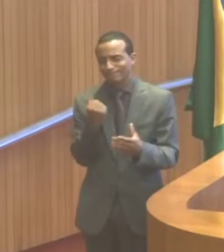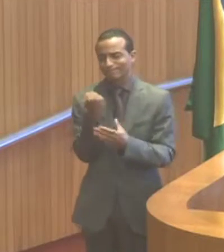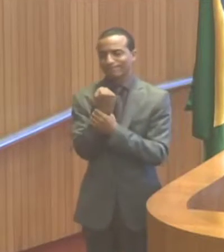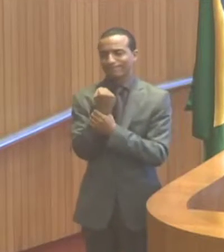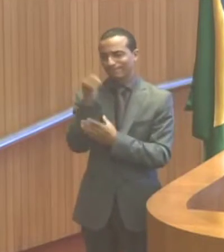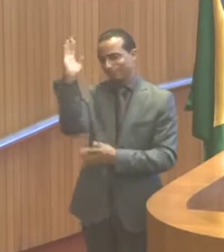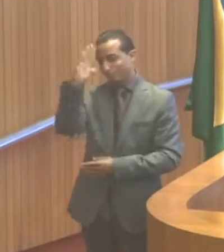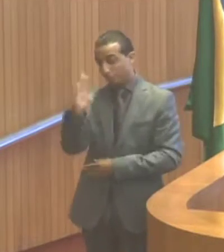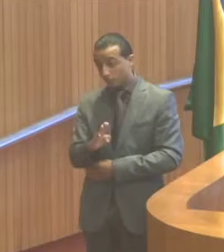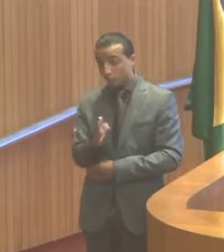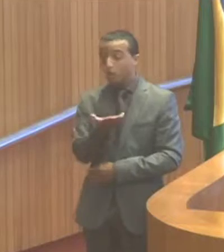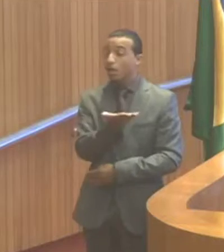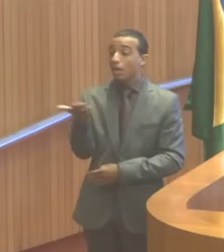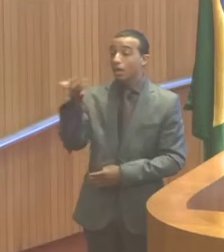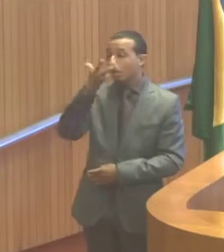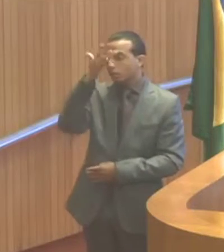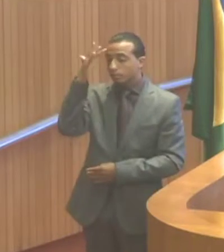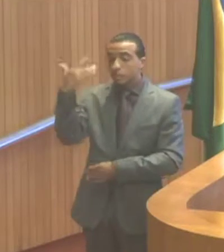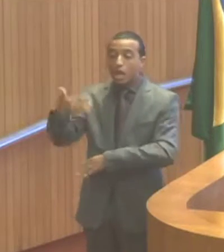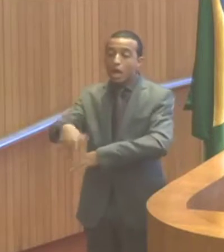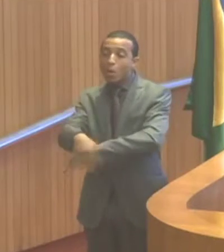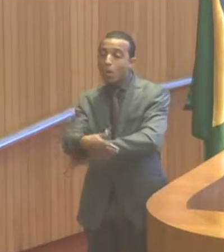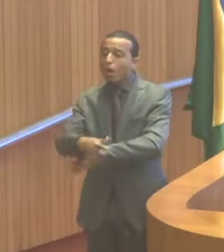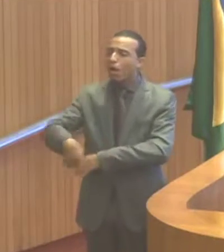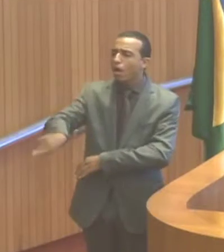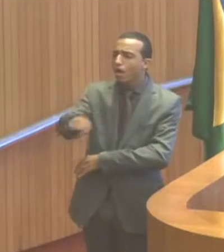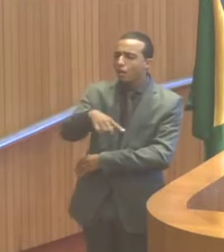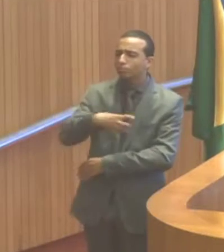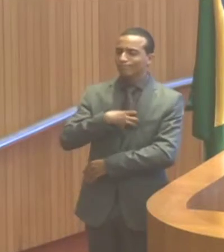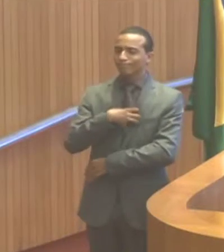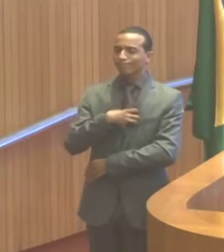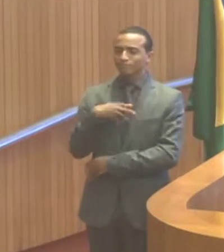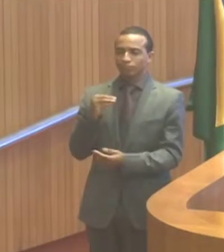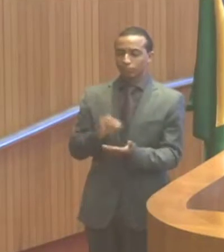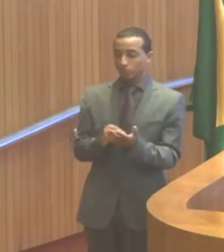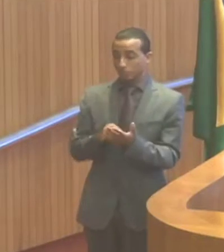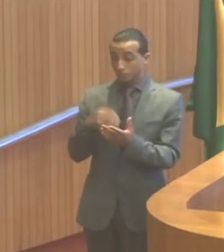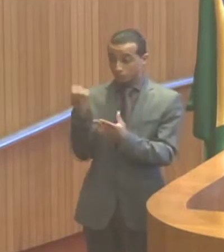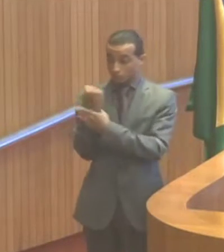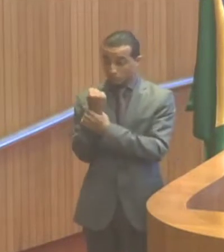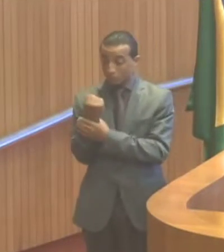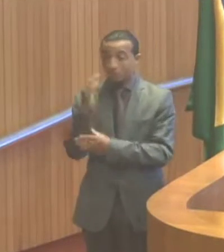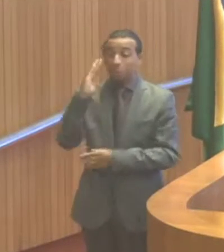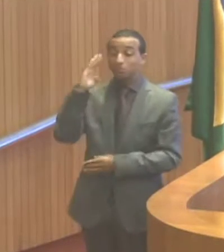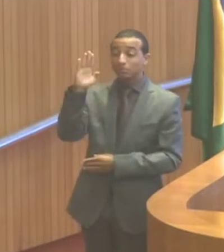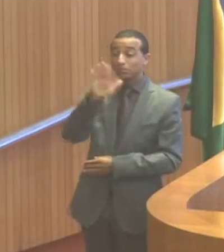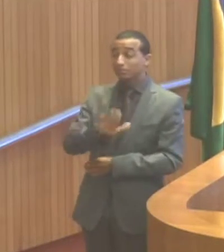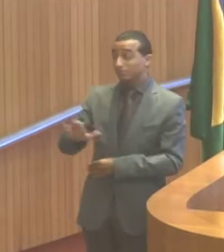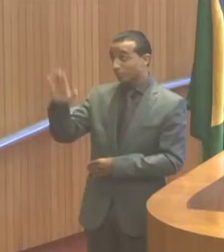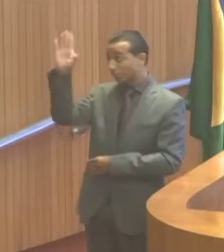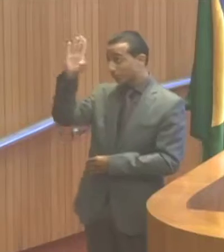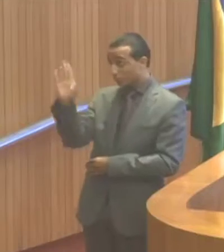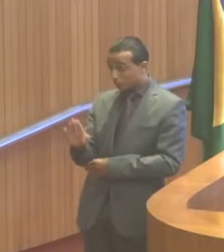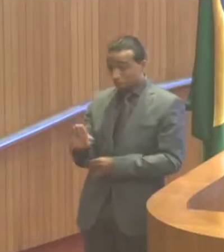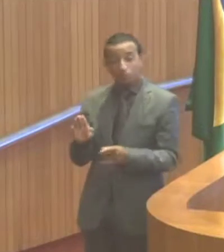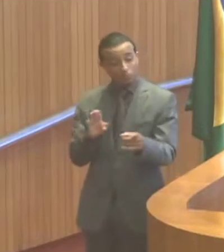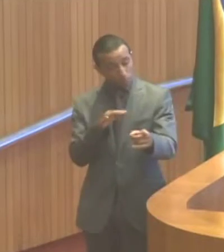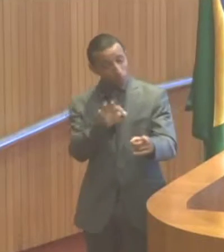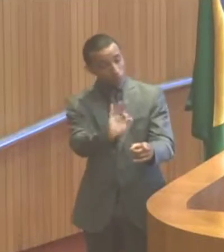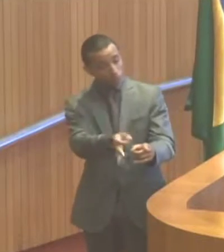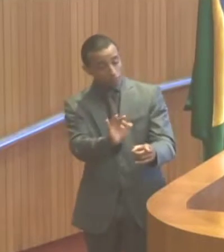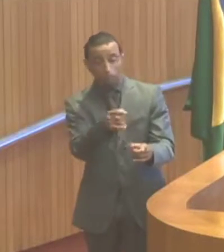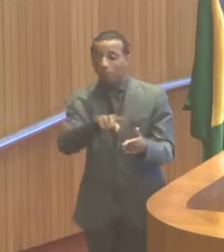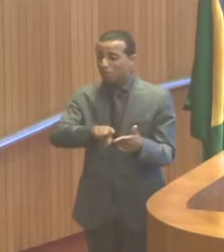ruas, exatamente porque falta uma política, no meu entendimento, também nacional. Vossa Excelência coloca muito bem. O problema não é só do Maranhão.